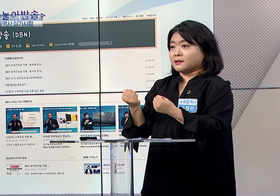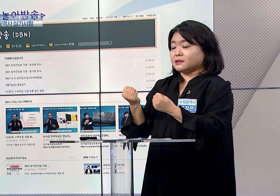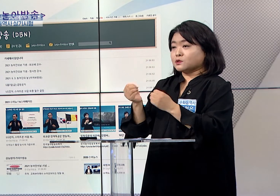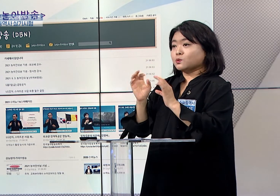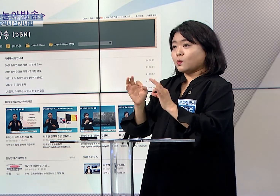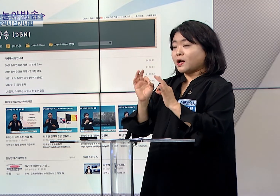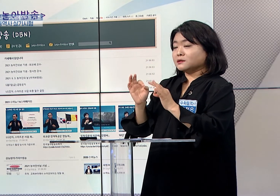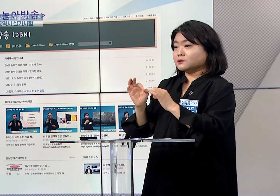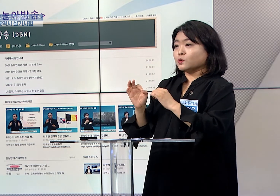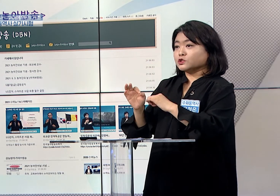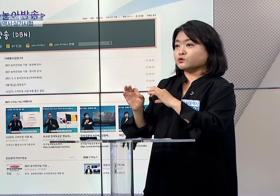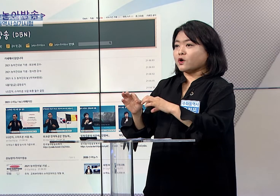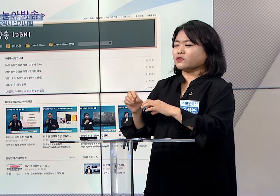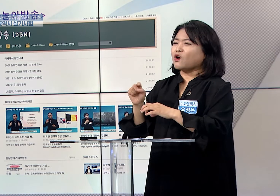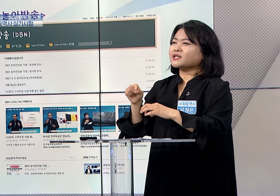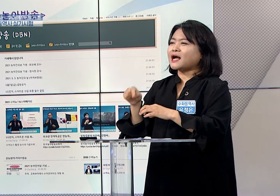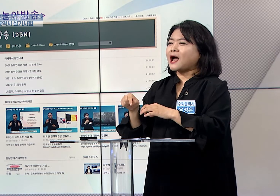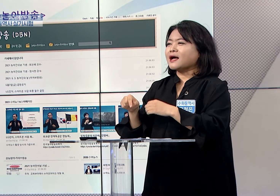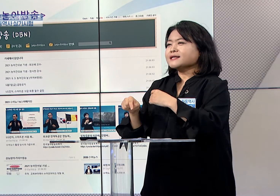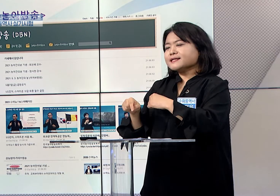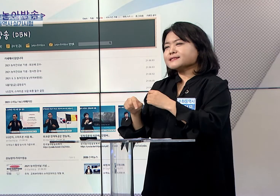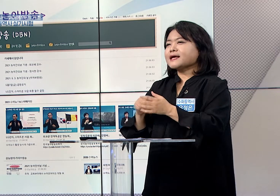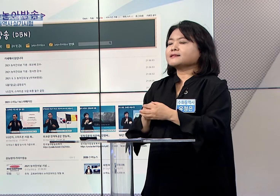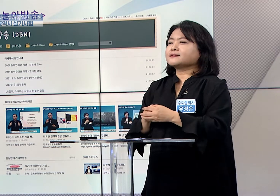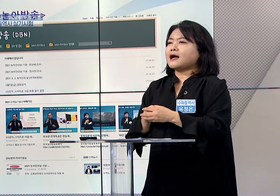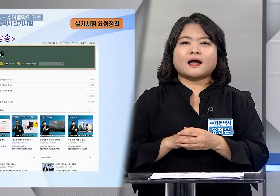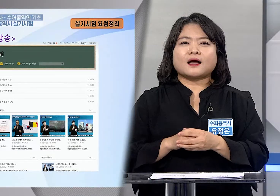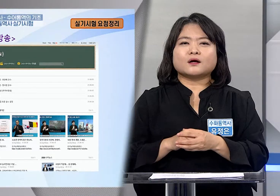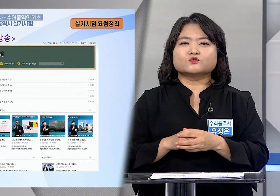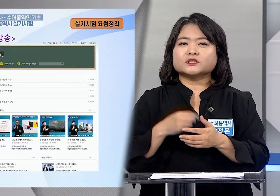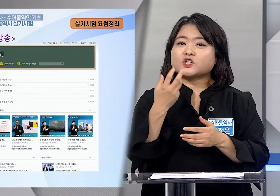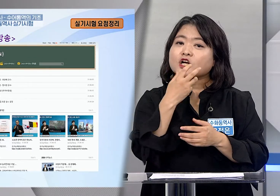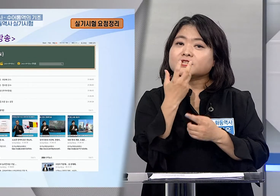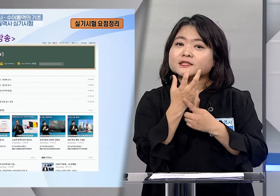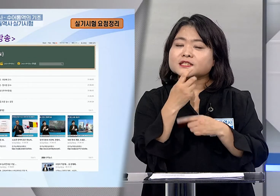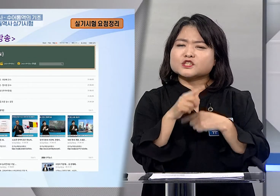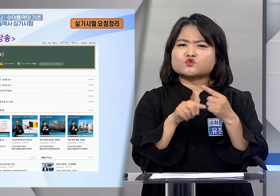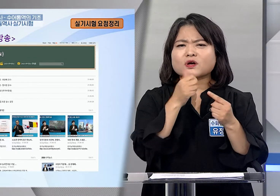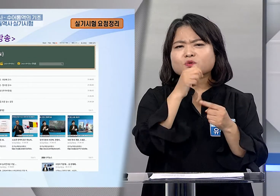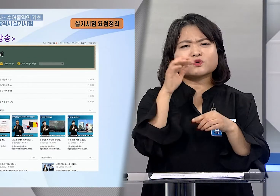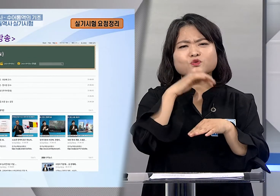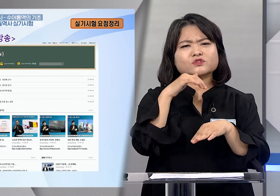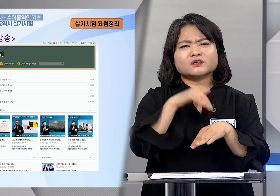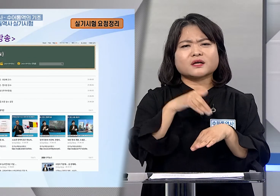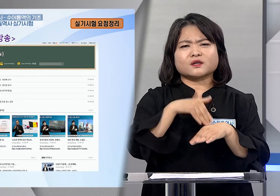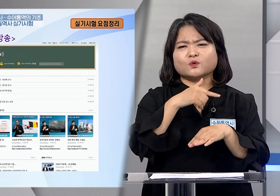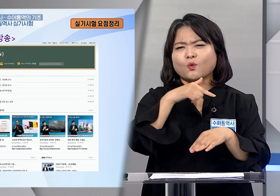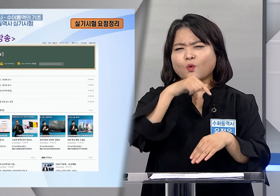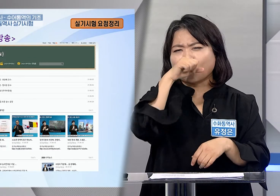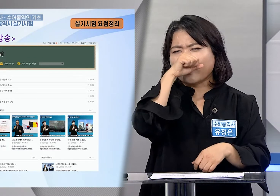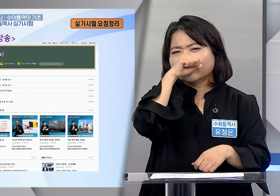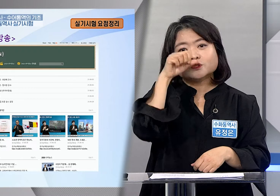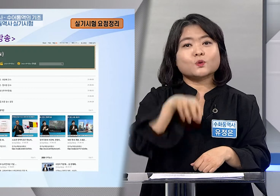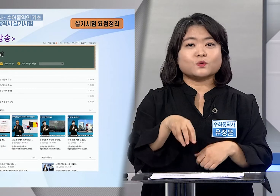많이 선호하는 곳이고요. 여기가 이 사이트가 우리 청인들이 수화통역 훈련하기에 너무 좋은